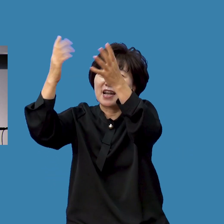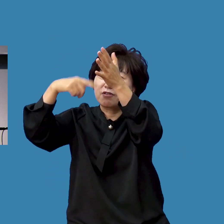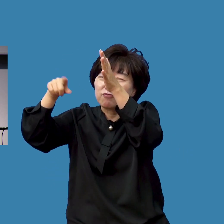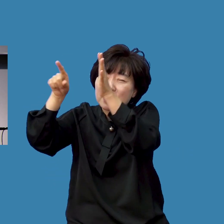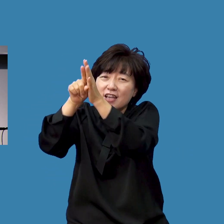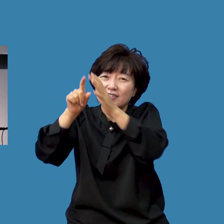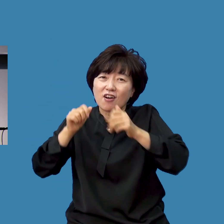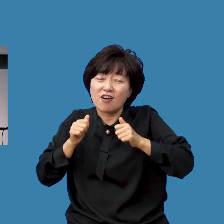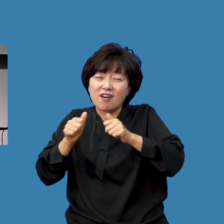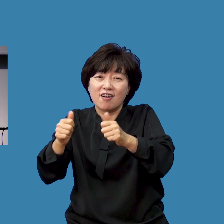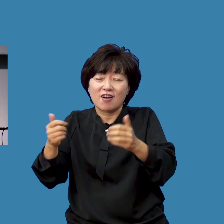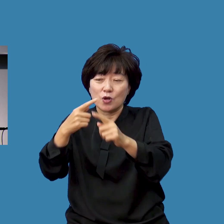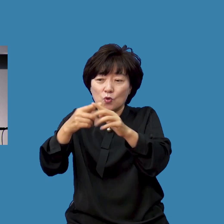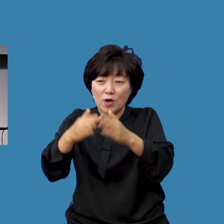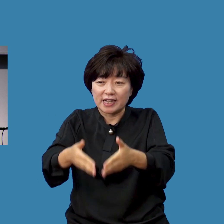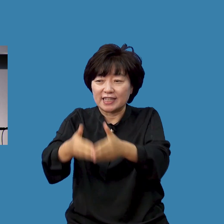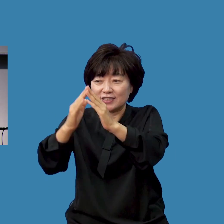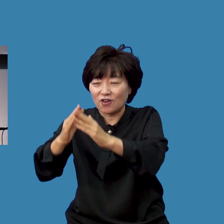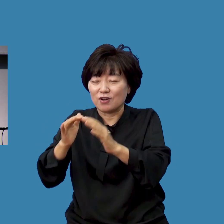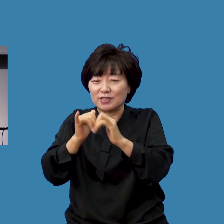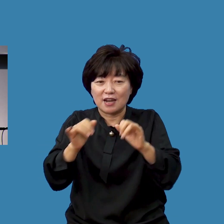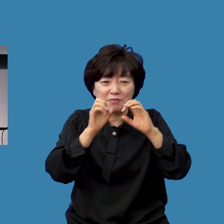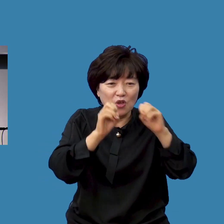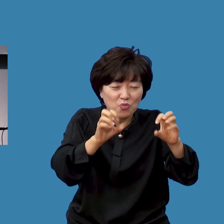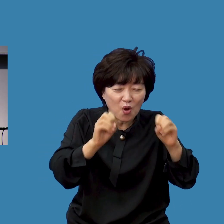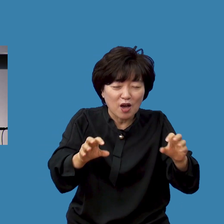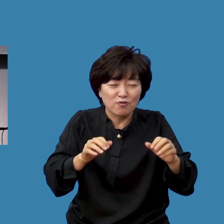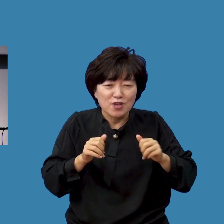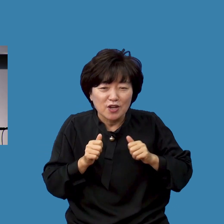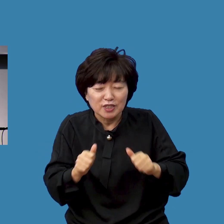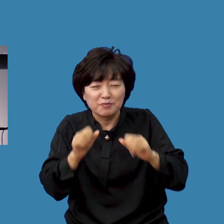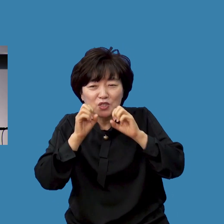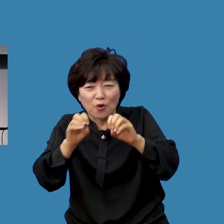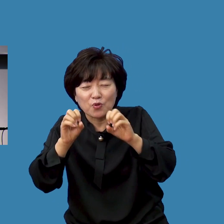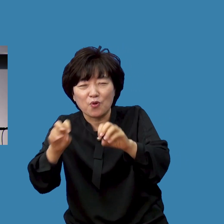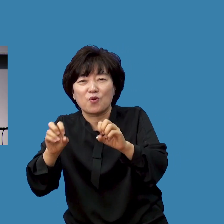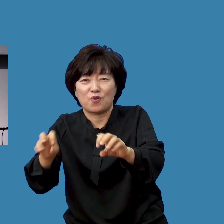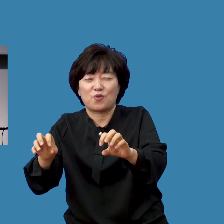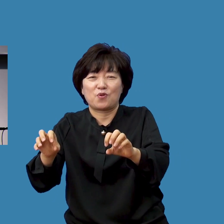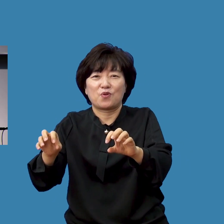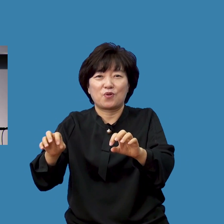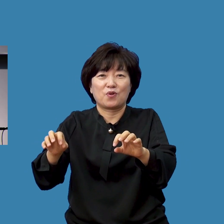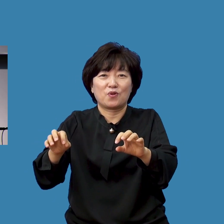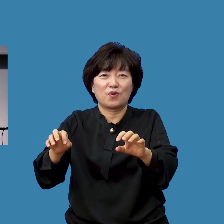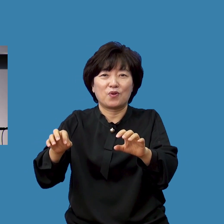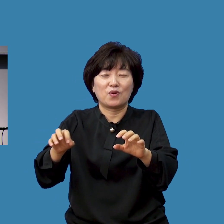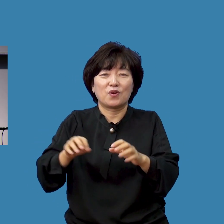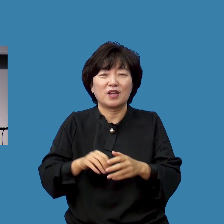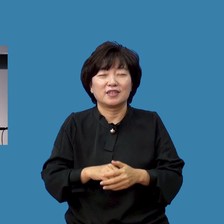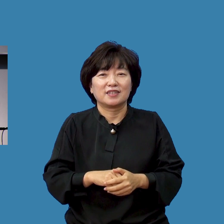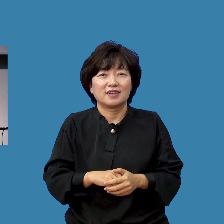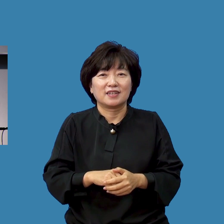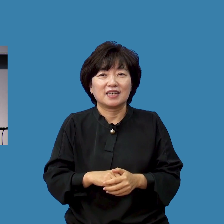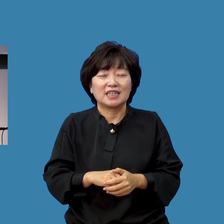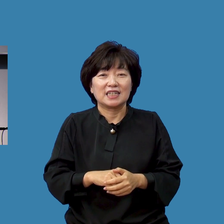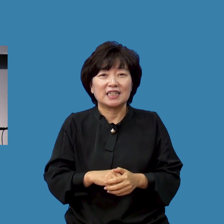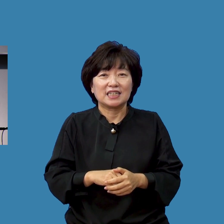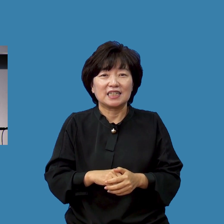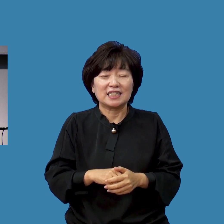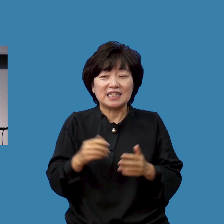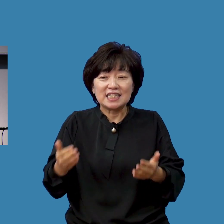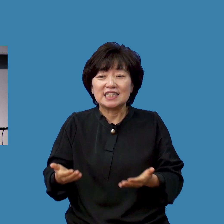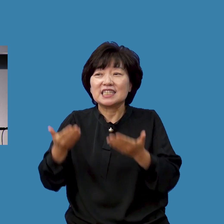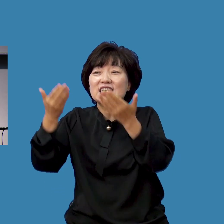사역했어요. 열심히 교회를 개척하고 열심히 사람들을 전도하고 열심히 선교하고 했어요. 예. 그래서